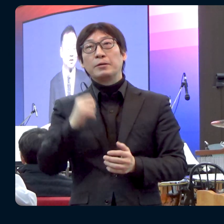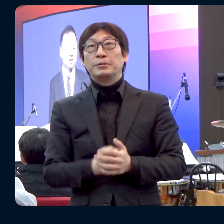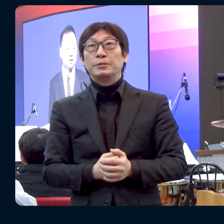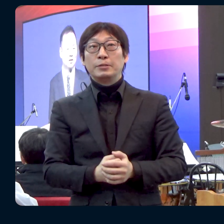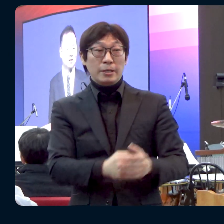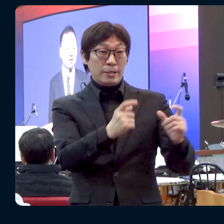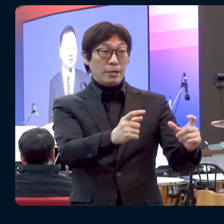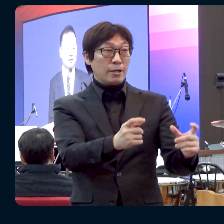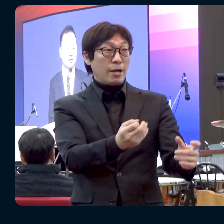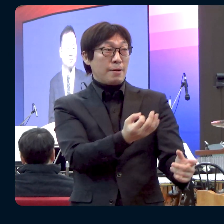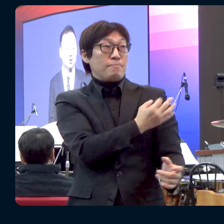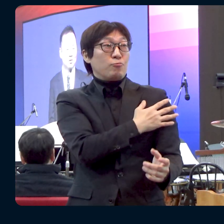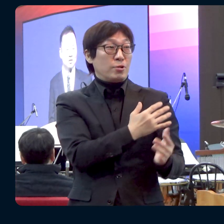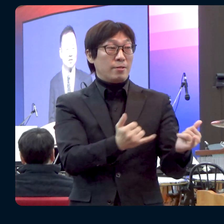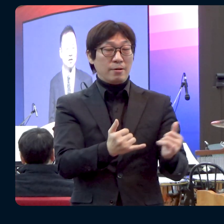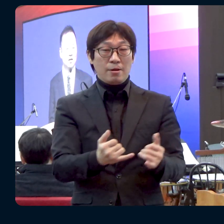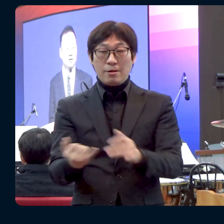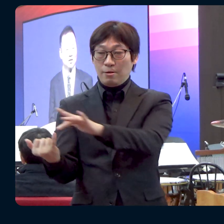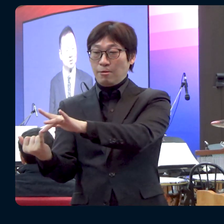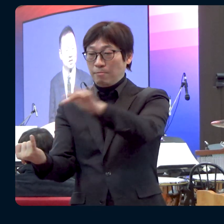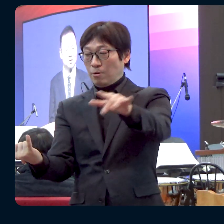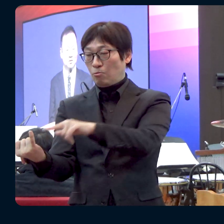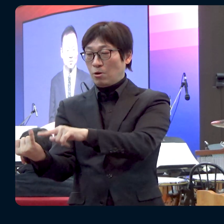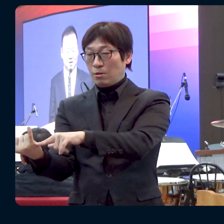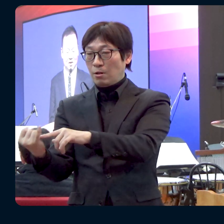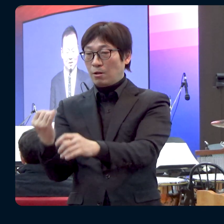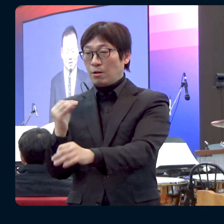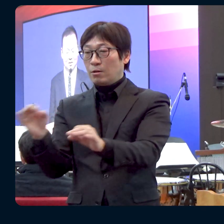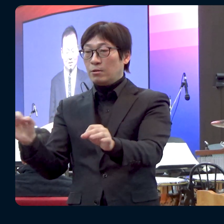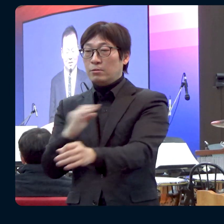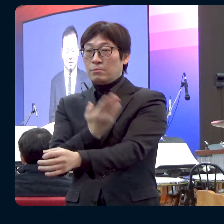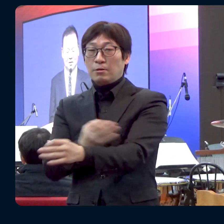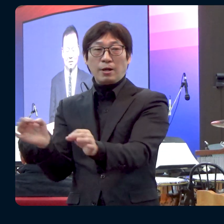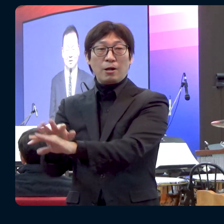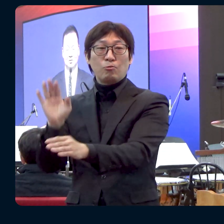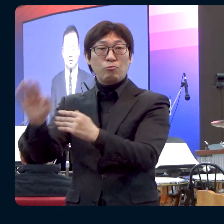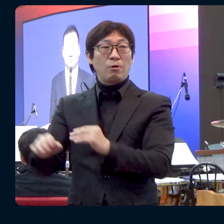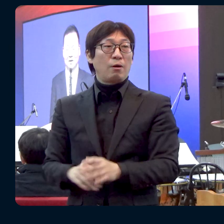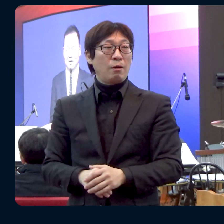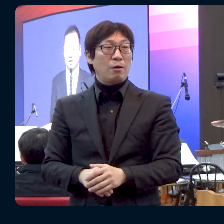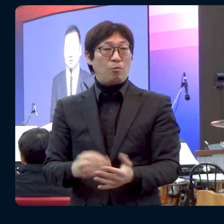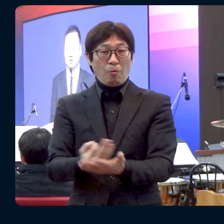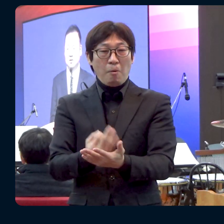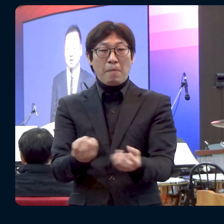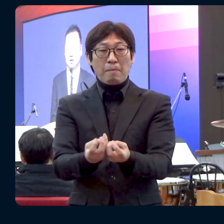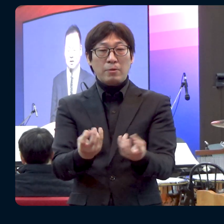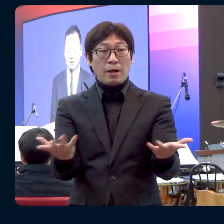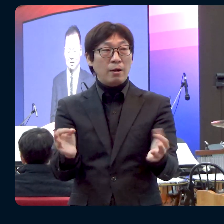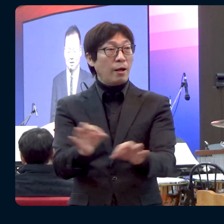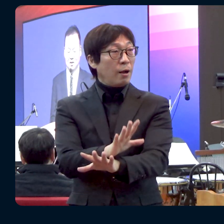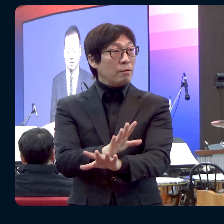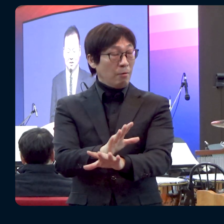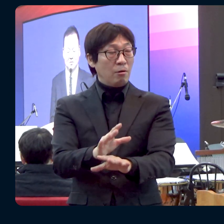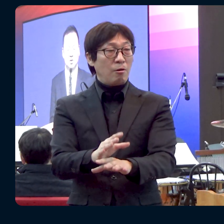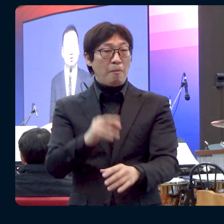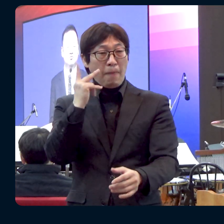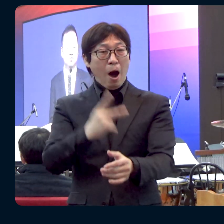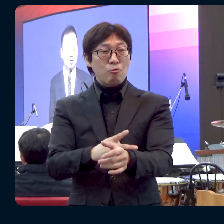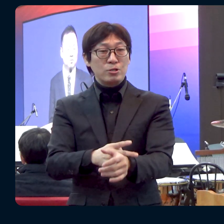지역에 힘 있는 사람들이 바울과 실라의 대적자가 되었습니다. 단순히 반대자가 된 것이